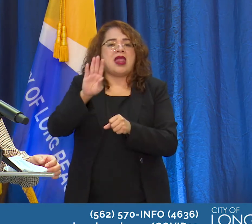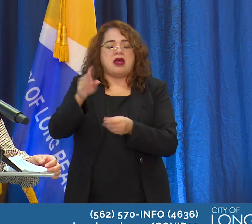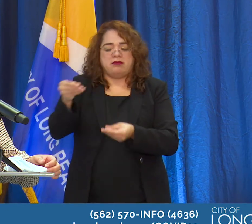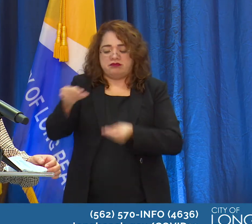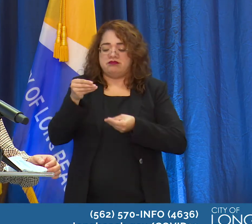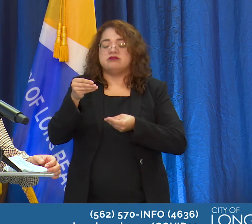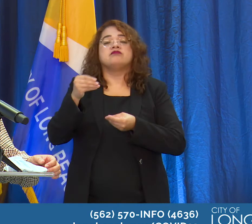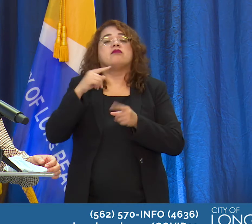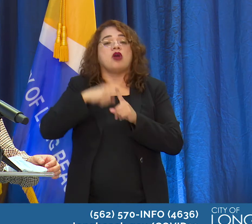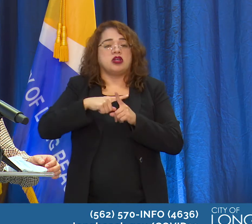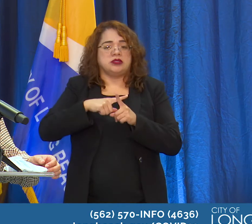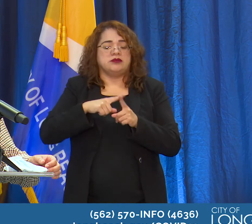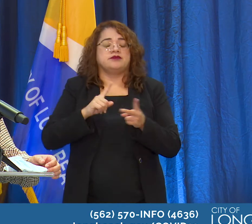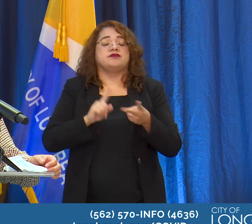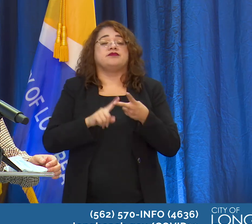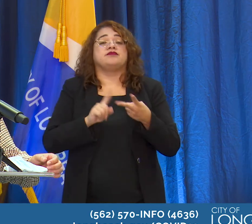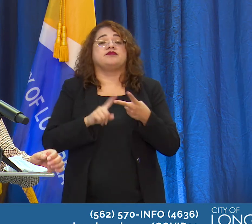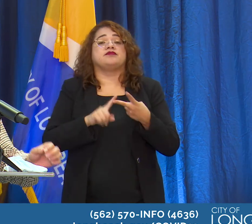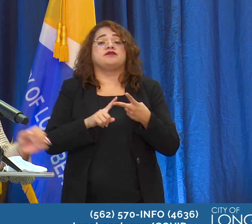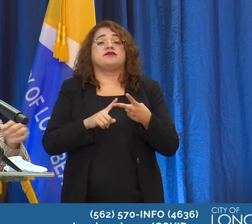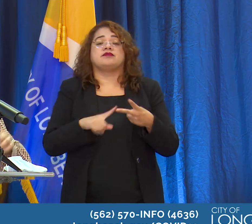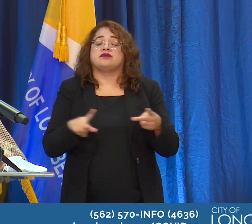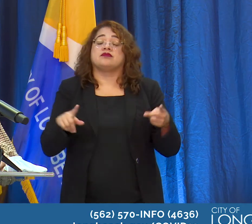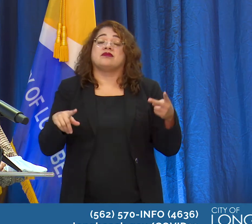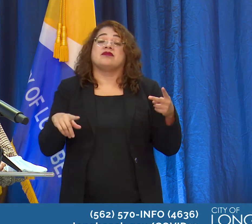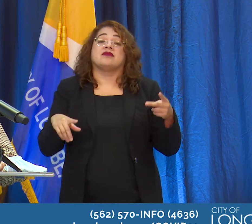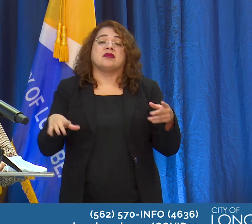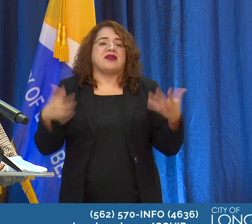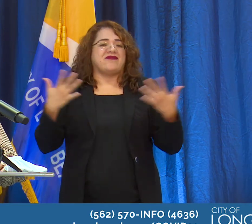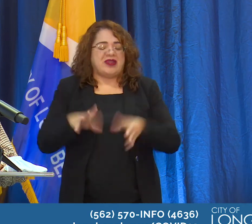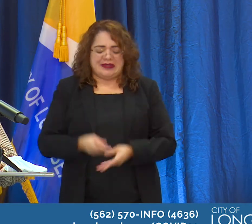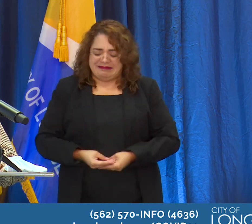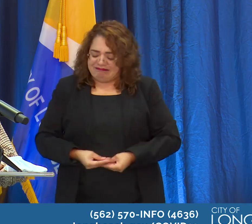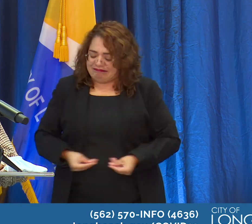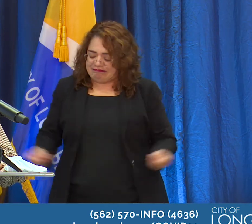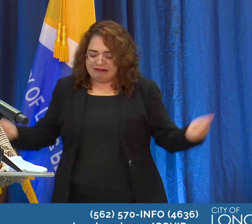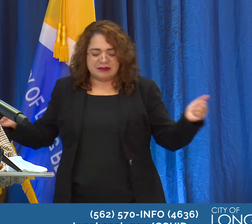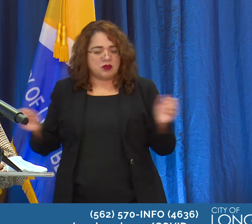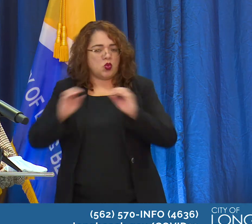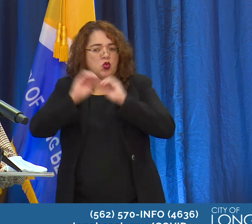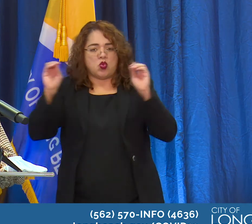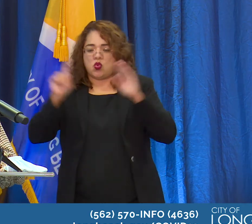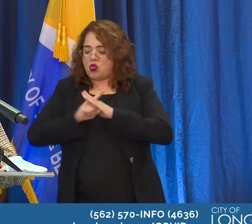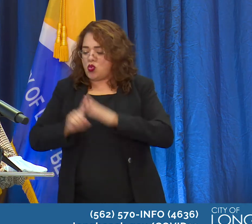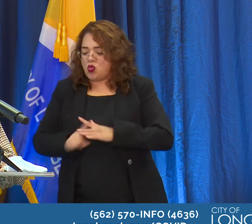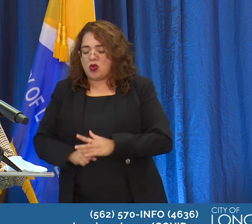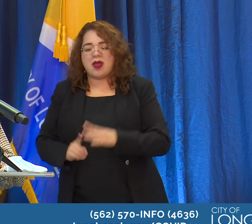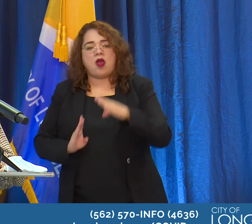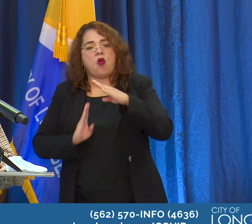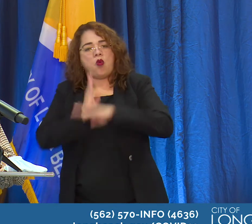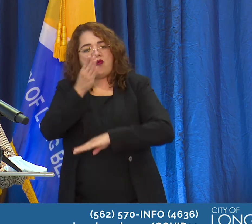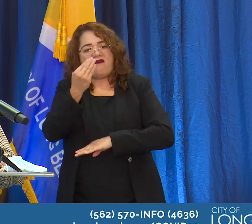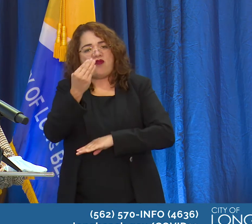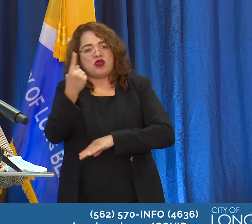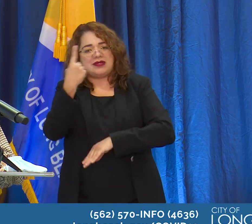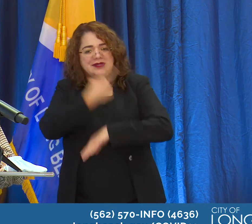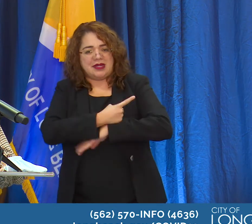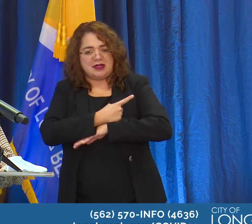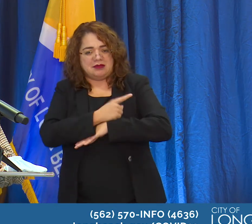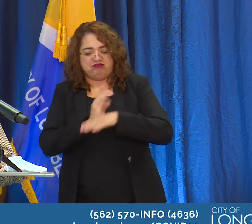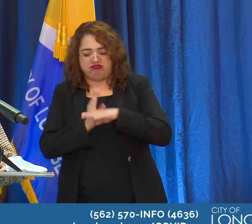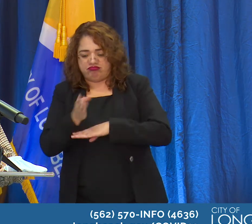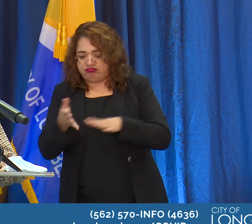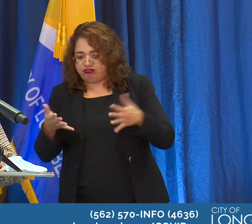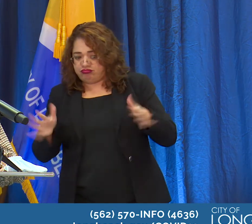de COVID-19. Debe estar completamente recuperado sin síntomas por al menos 14 días antes de la